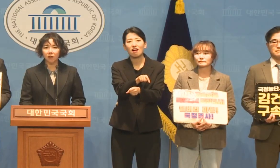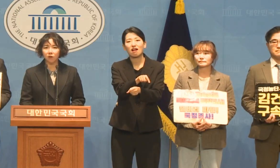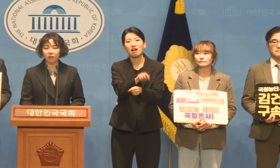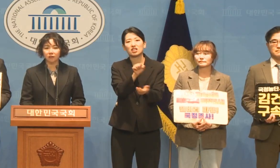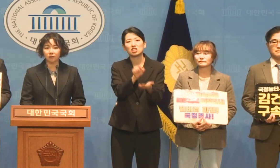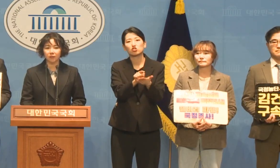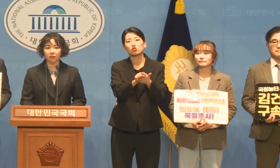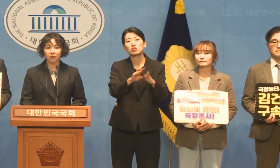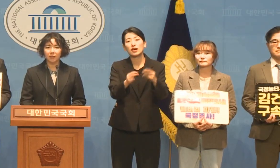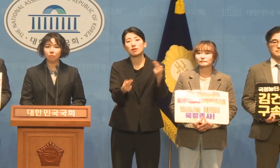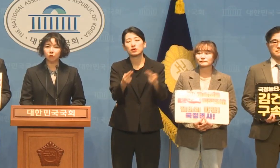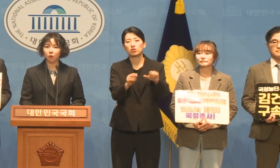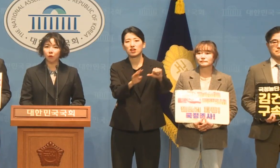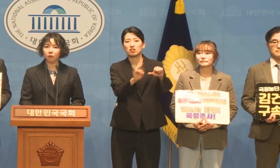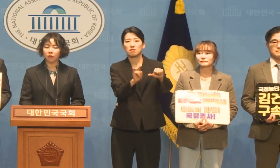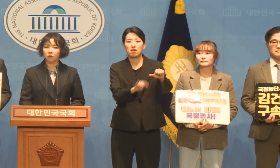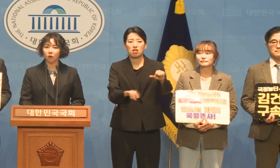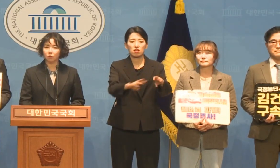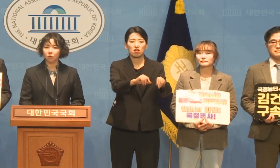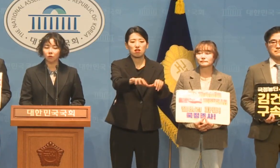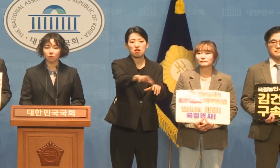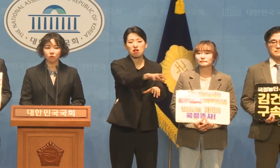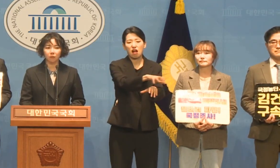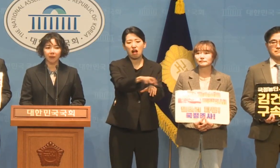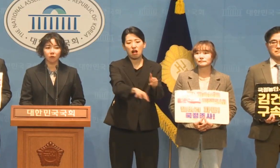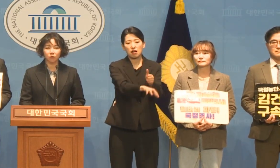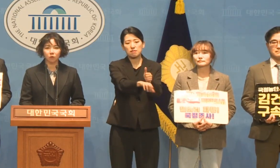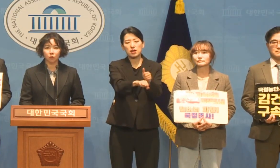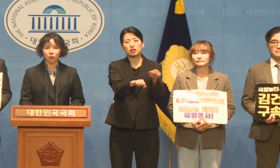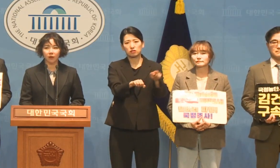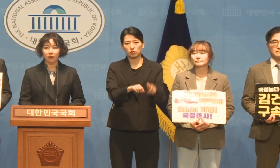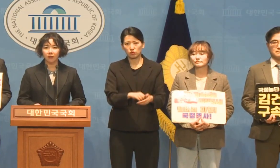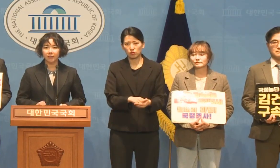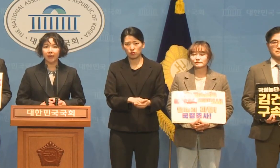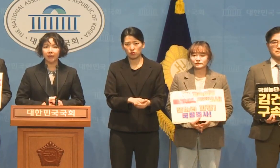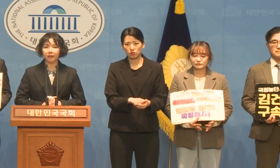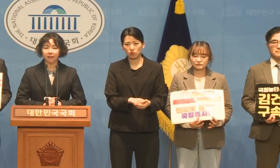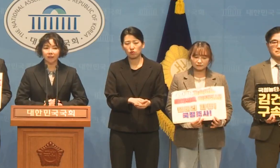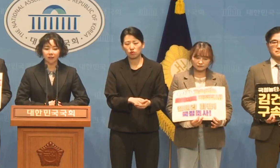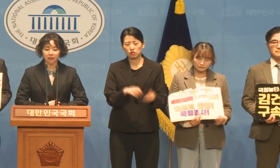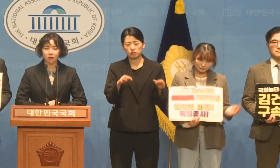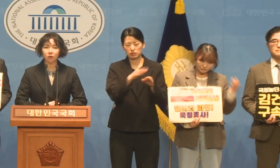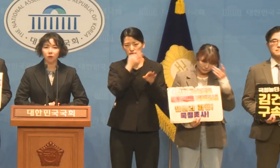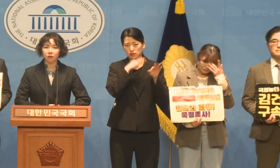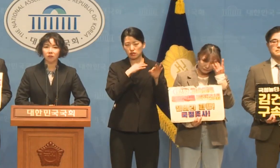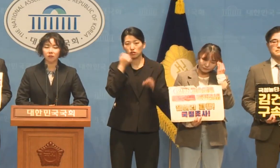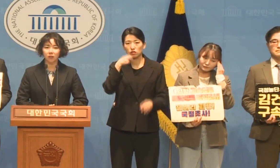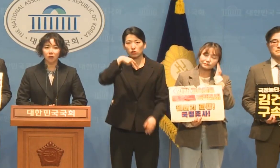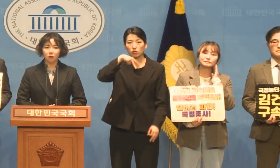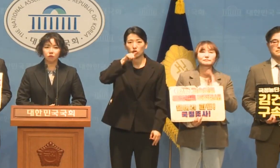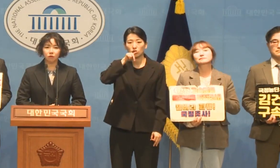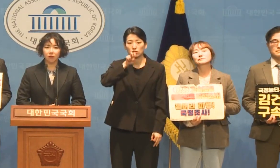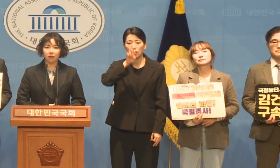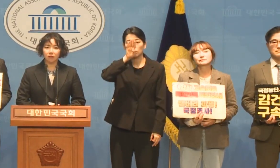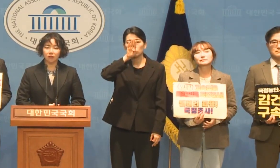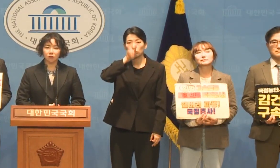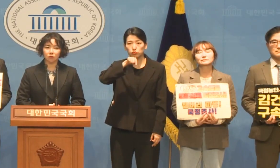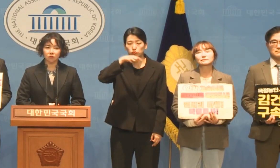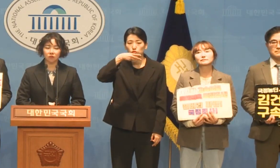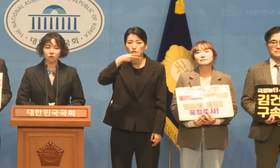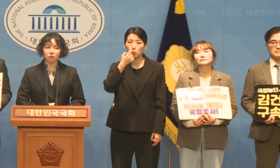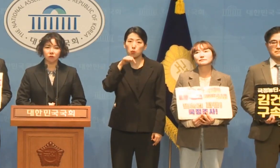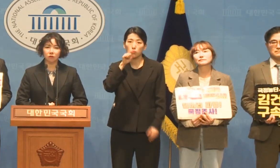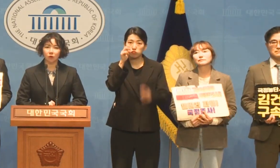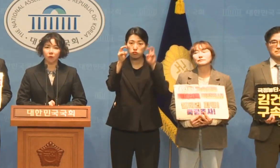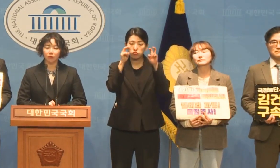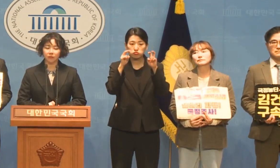비슷한 상황이 있습니다. 삼부토건 같은 경우도 지금 주가가 100억 정도의 차익이 났는데 이것 역시 국가가 나서서